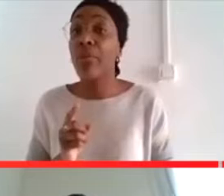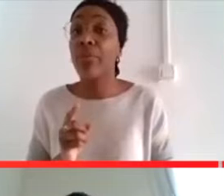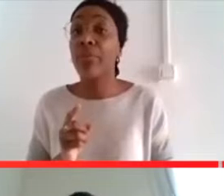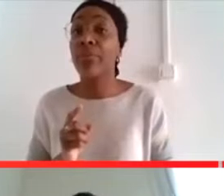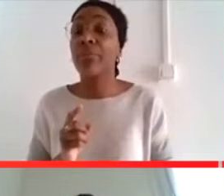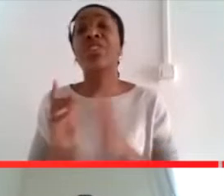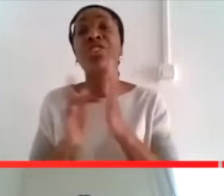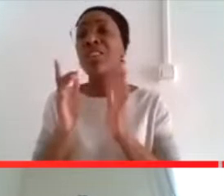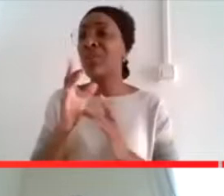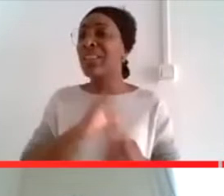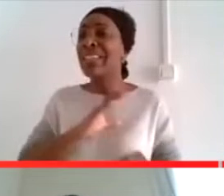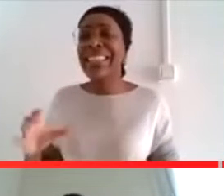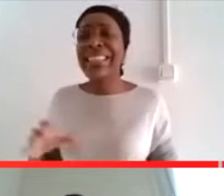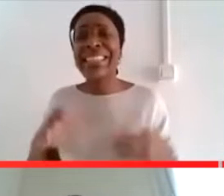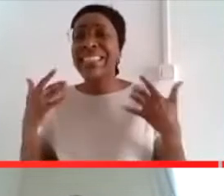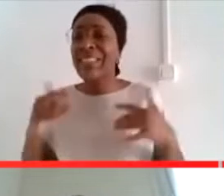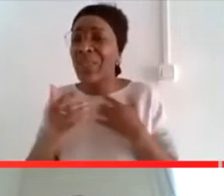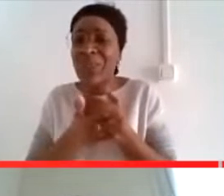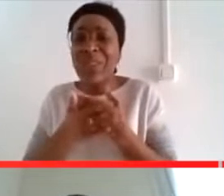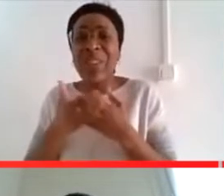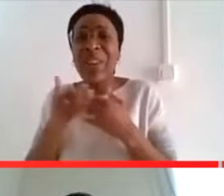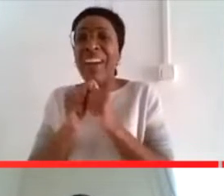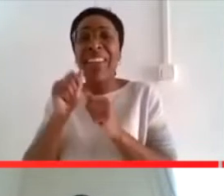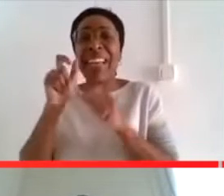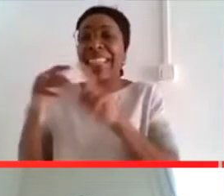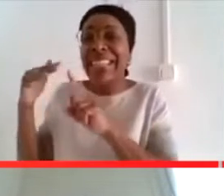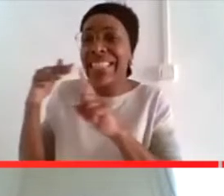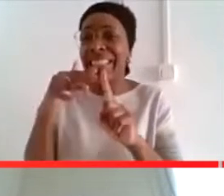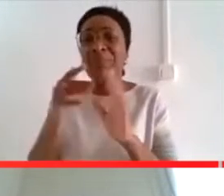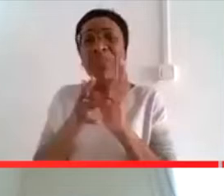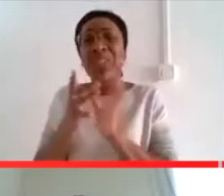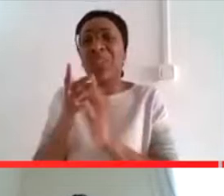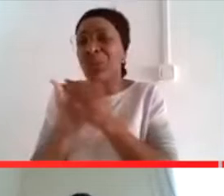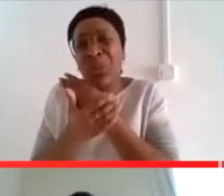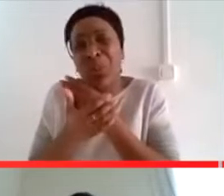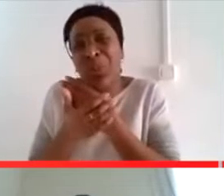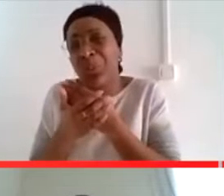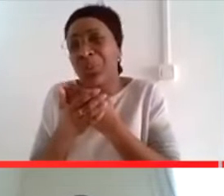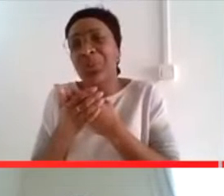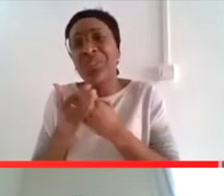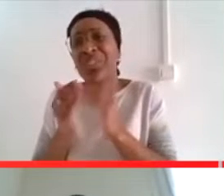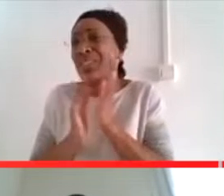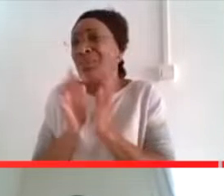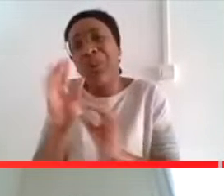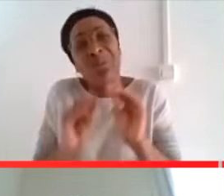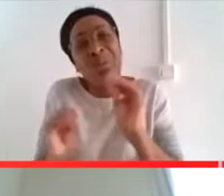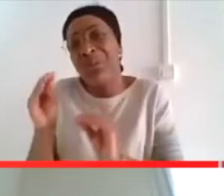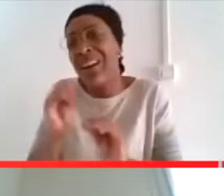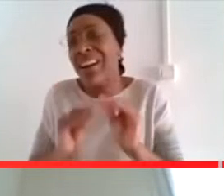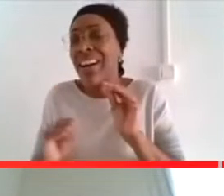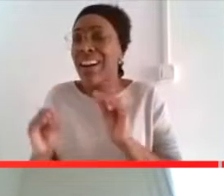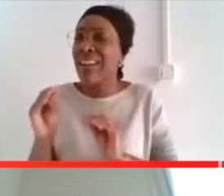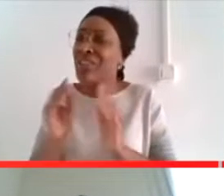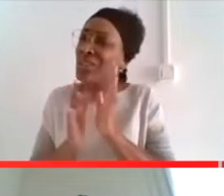plein de douceur avec ses disciples, avec ceux qui s'approchaient de lui. Il prenait soin. Et même là, l'apôtre va dire: